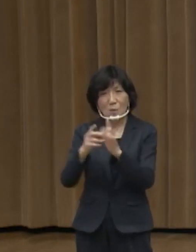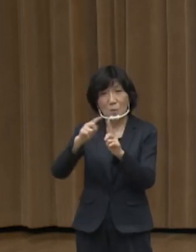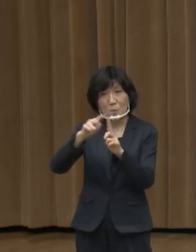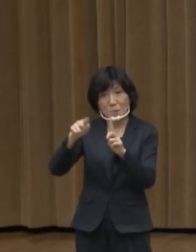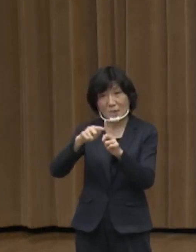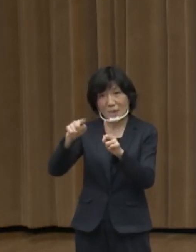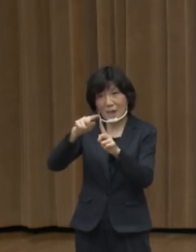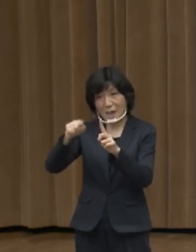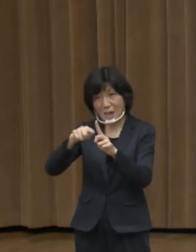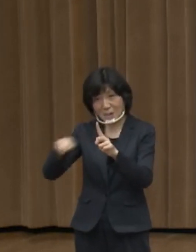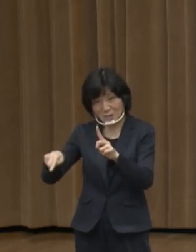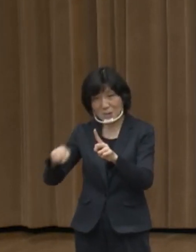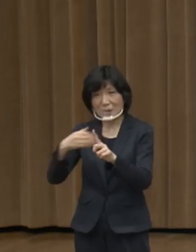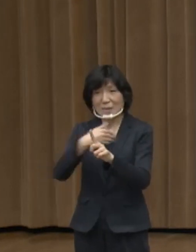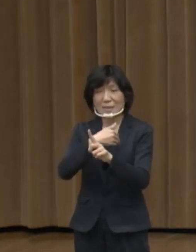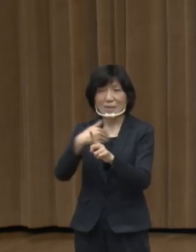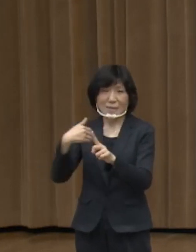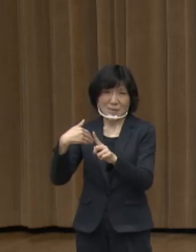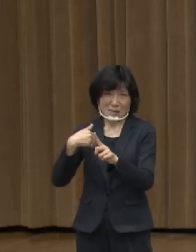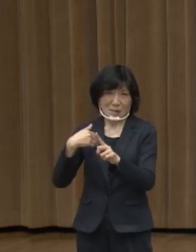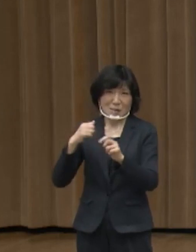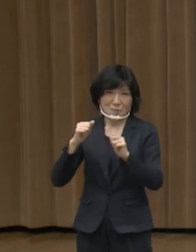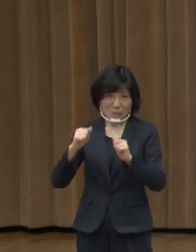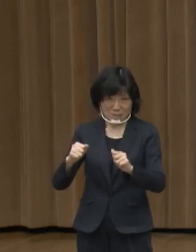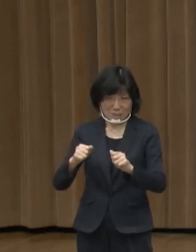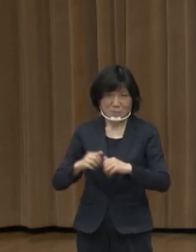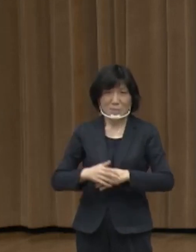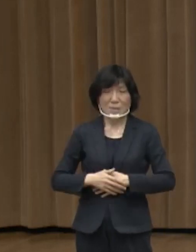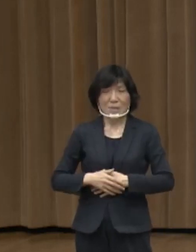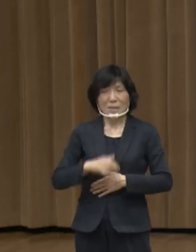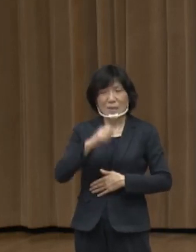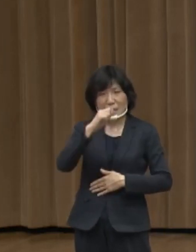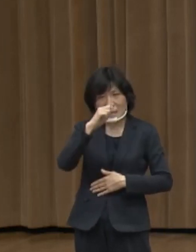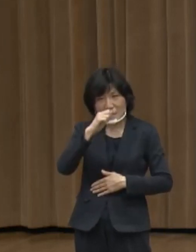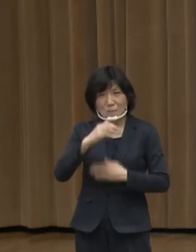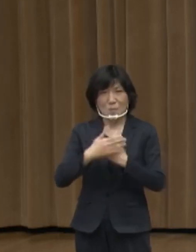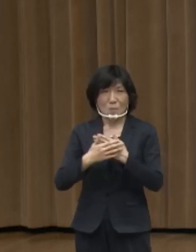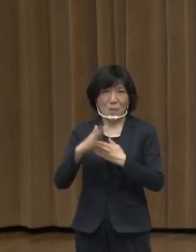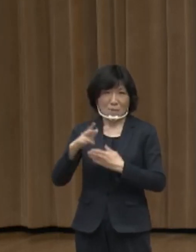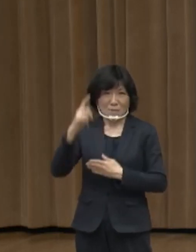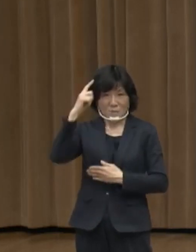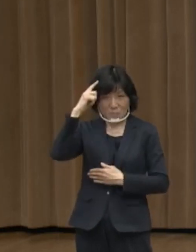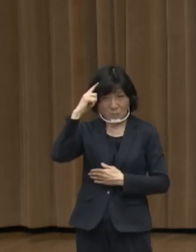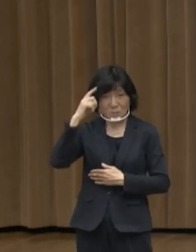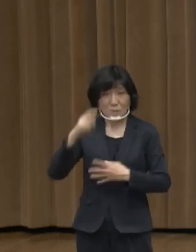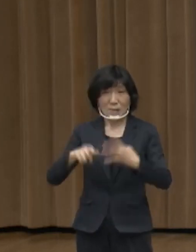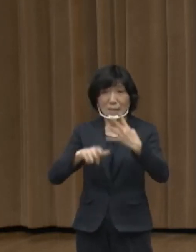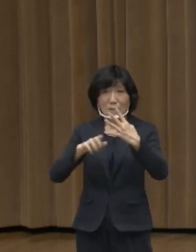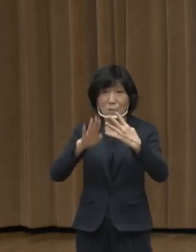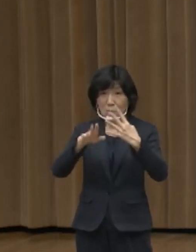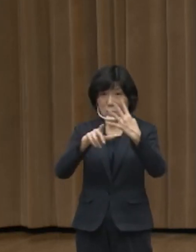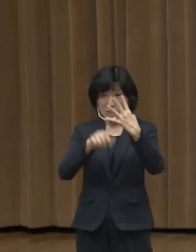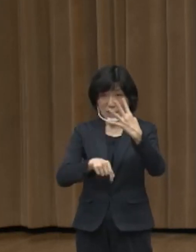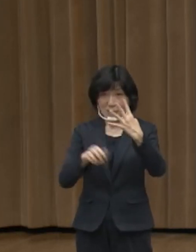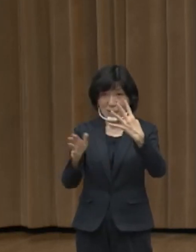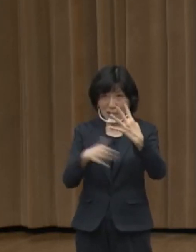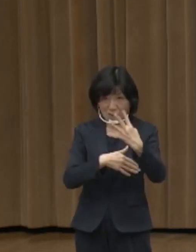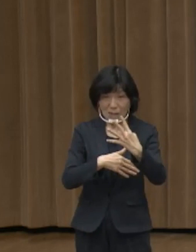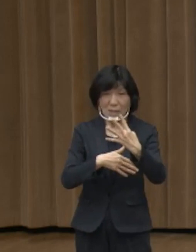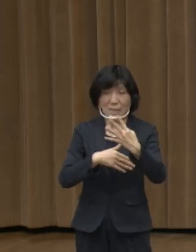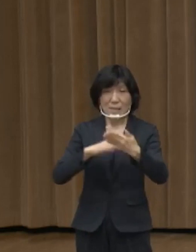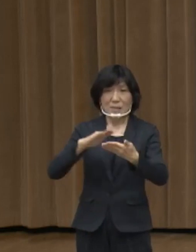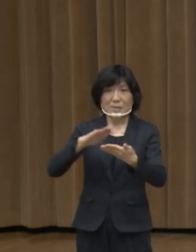ない機会が続いております。こういったいいこともあったというふうに思います。でこの4月から、埼玉